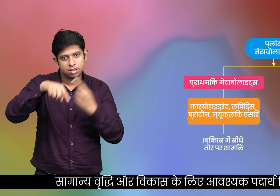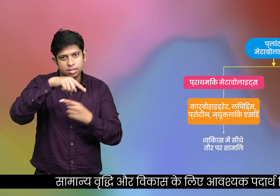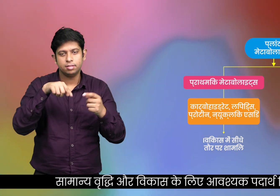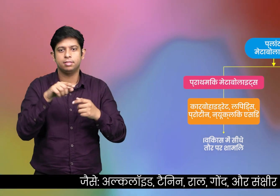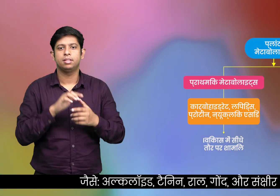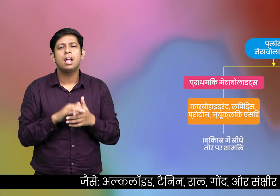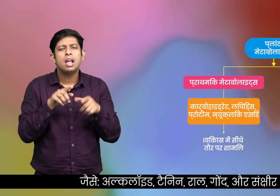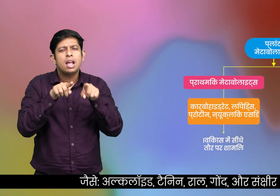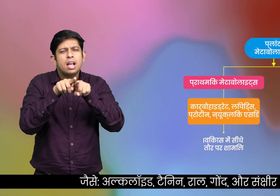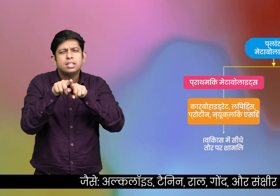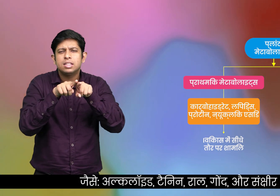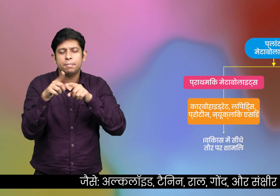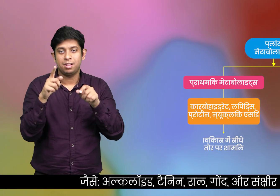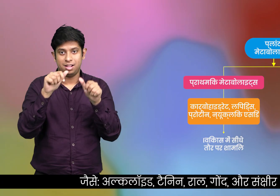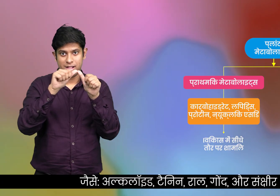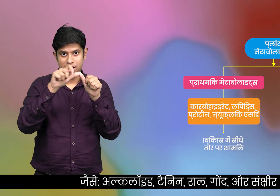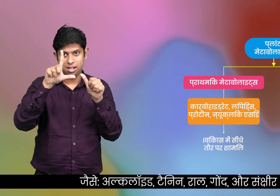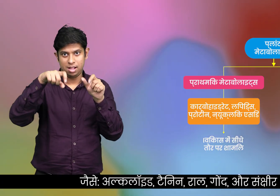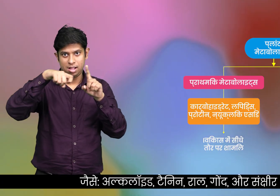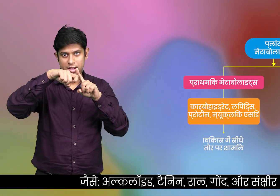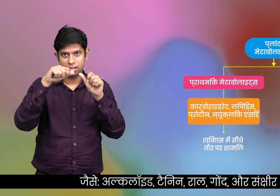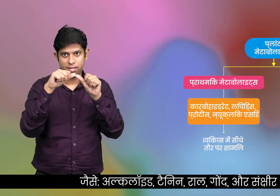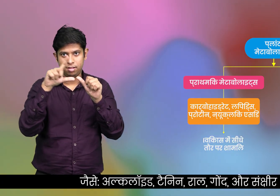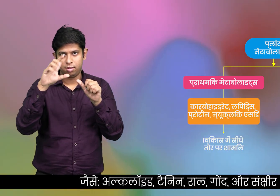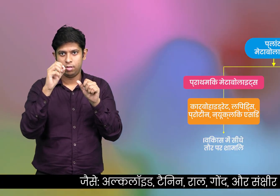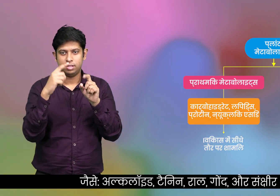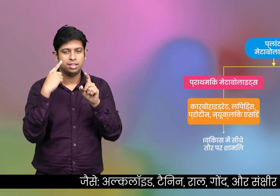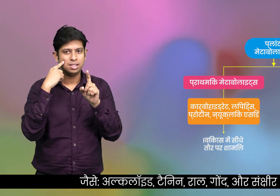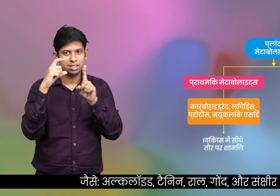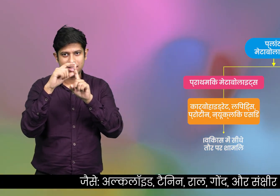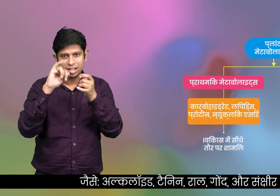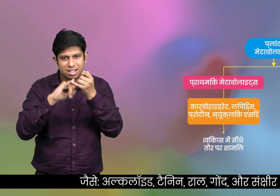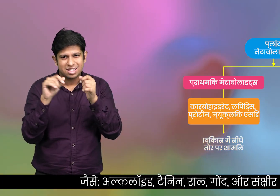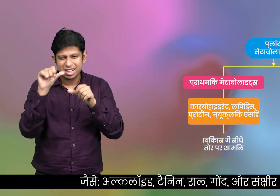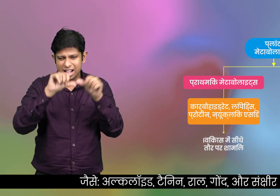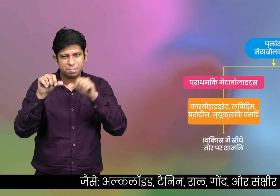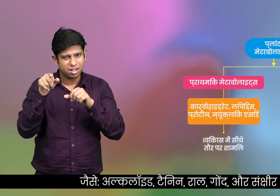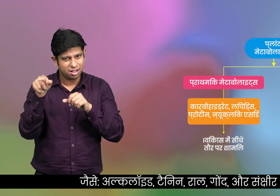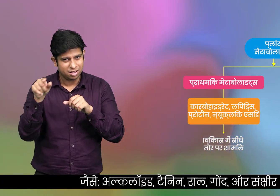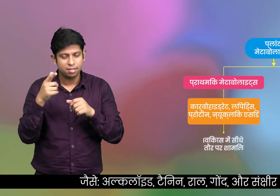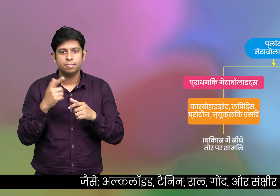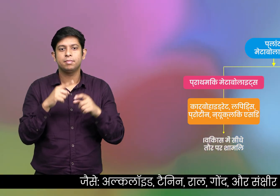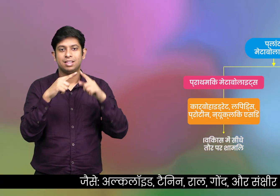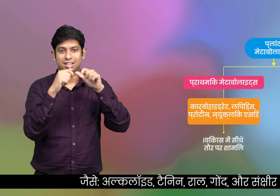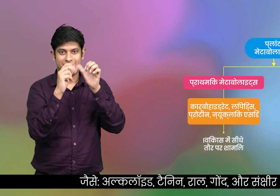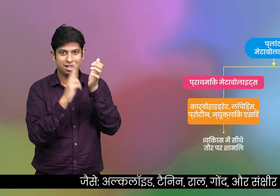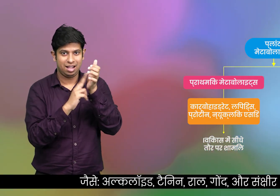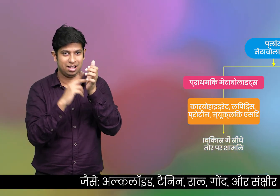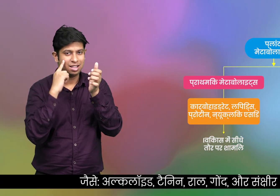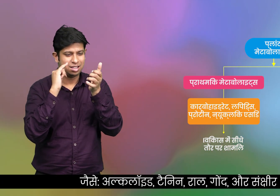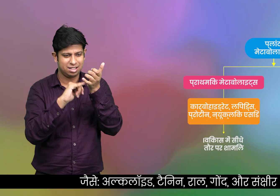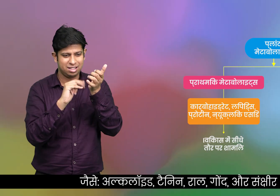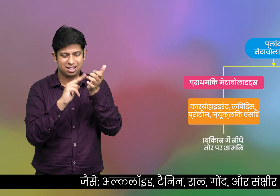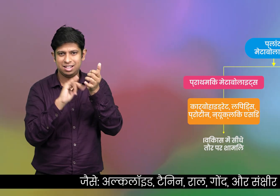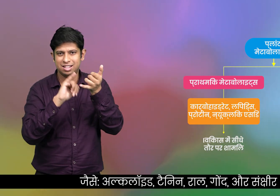है, जैसे एल्कलॉइड्स, टैनिन्स, राल, गोंद और संक्षीर आदि।